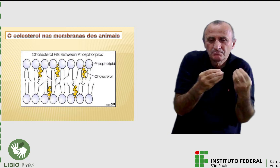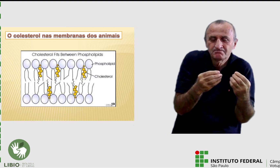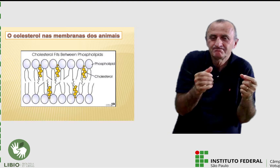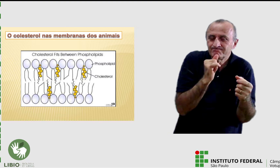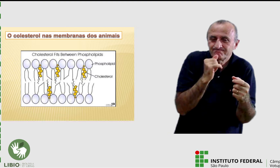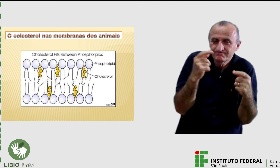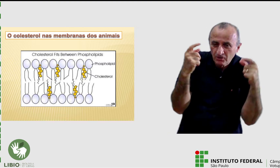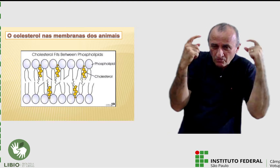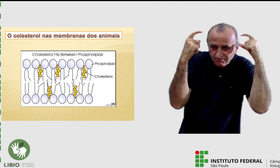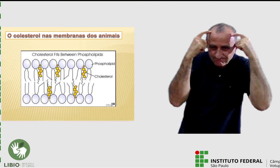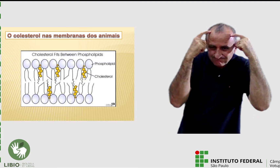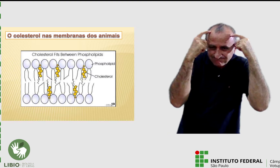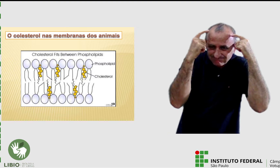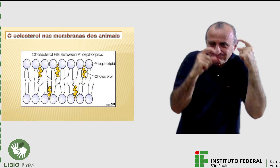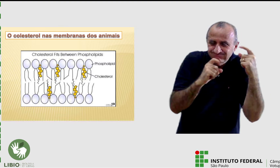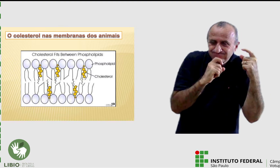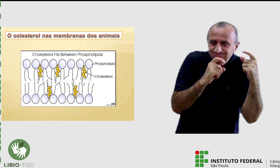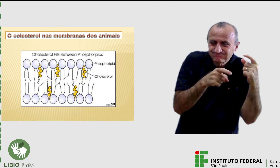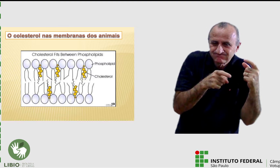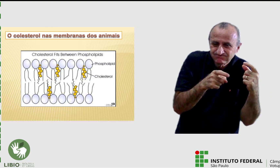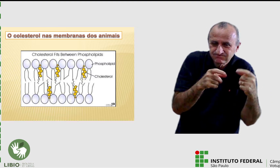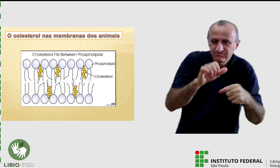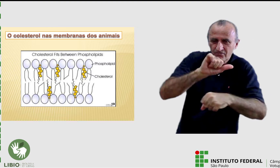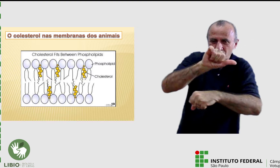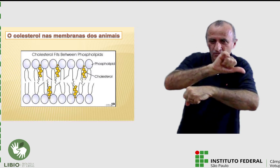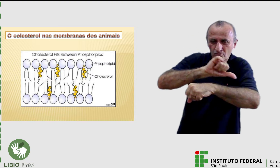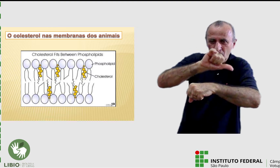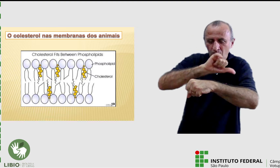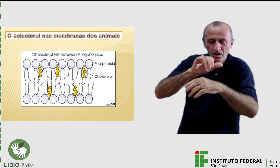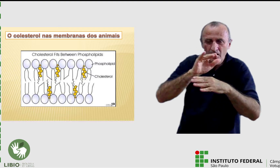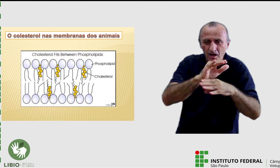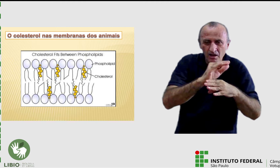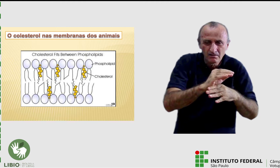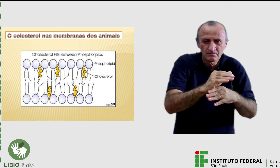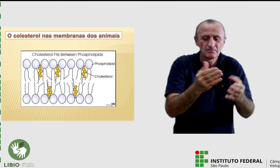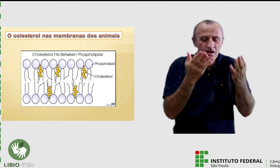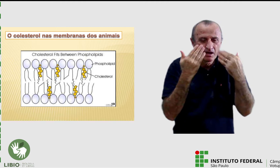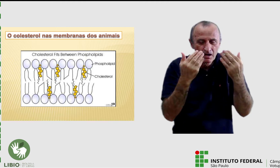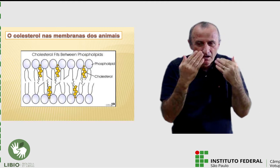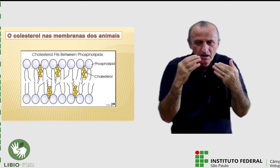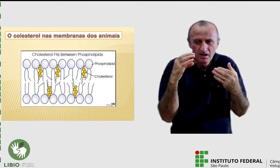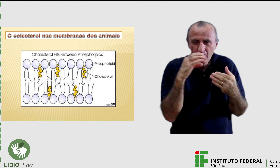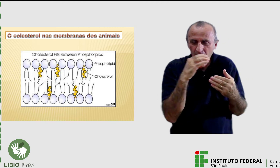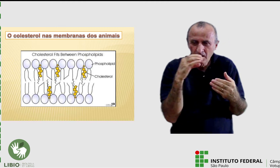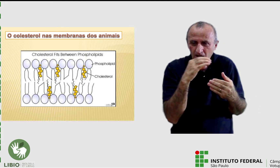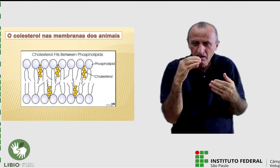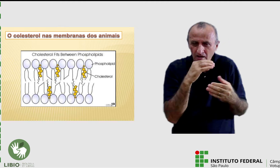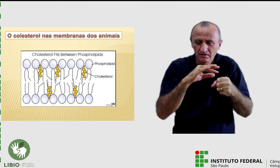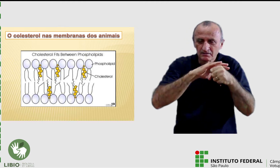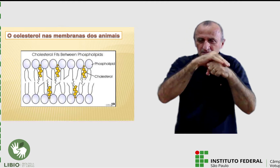frio, como os ursos polares. O colesterol ajuda a manter a fluidez da